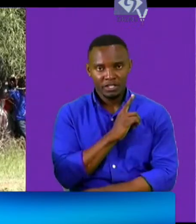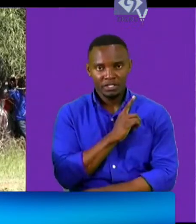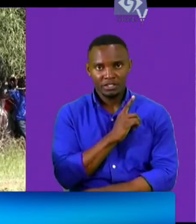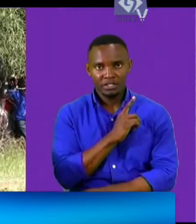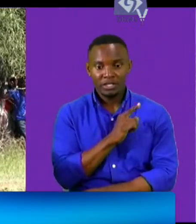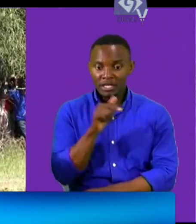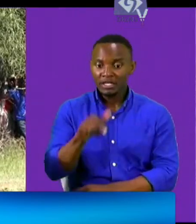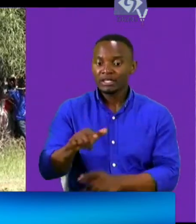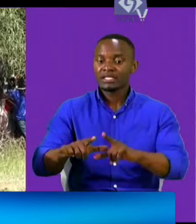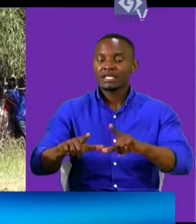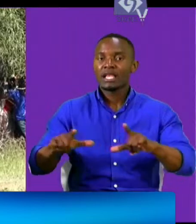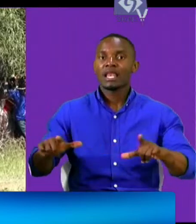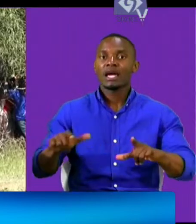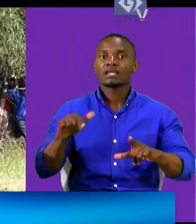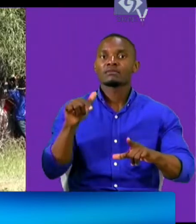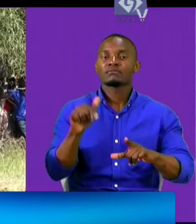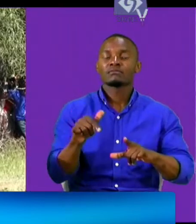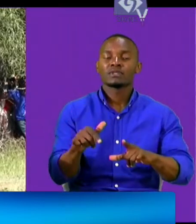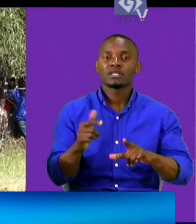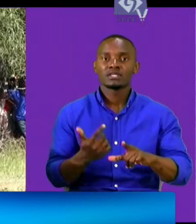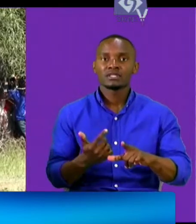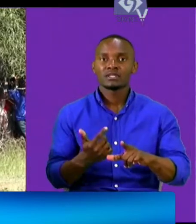shamba imekuwa ikitumiwa kama political.